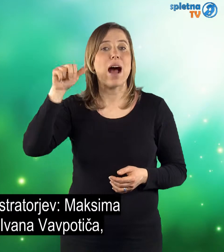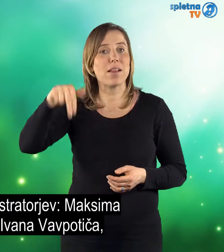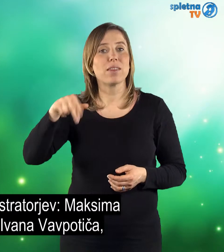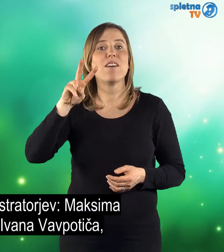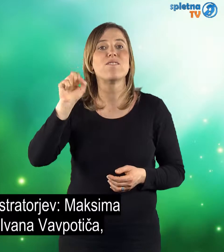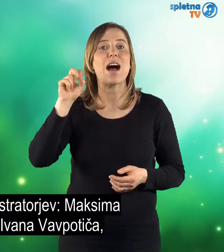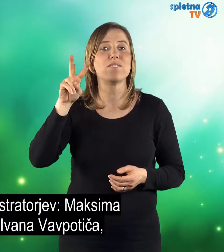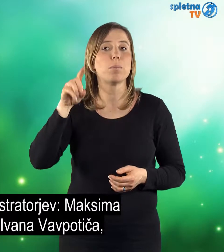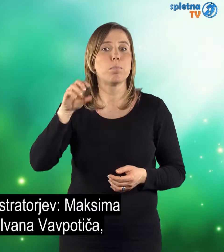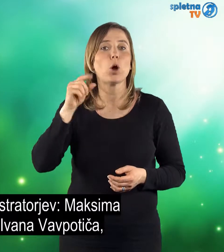Bricelj.